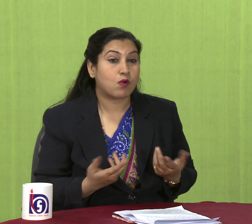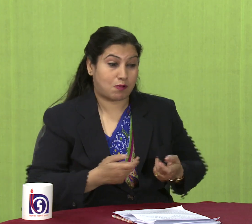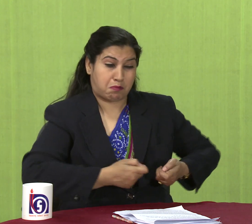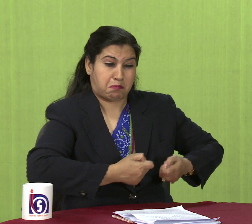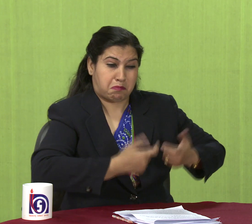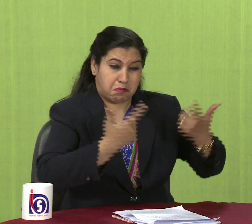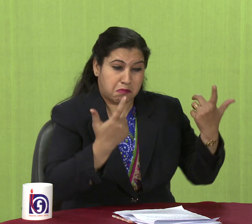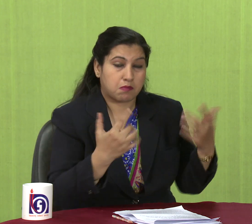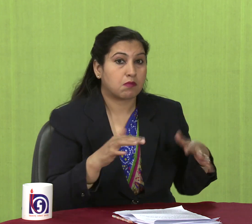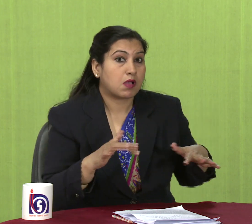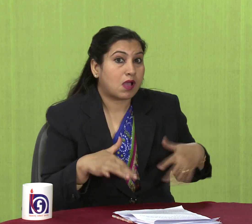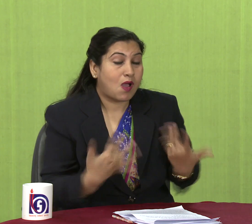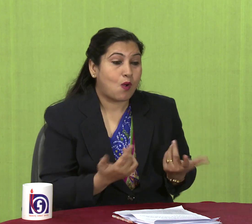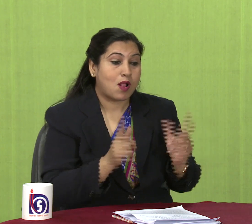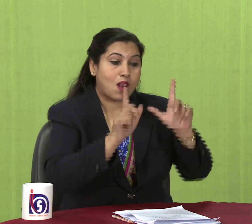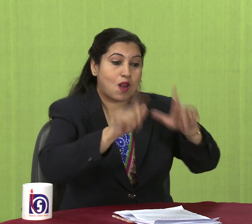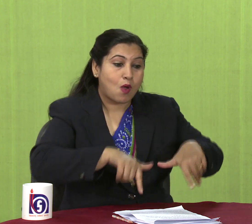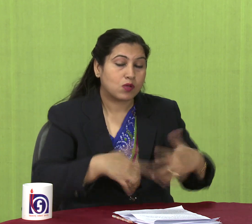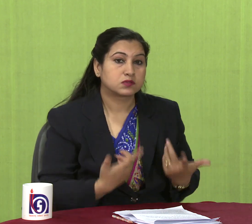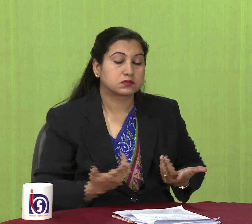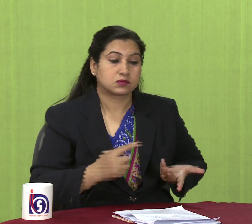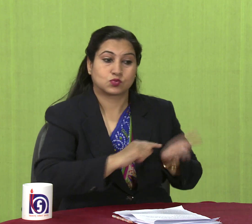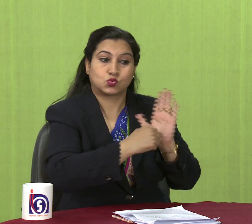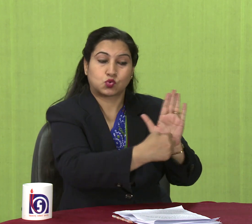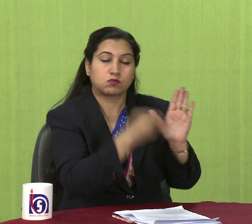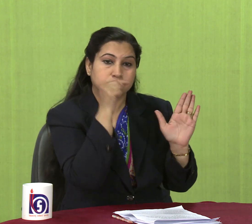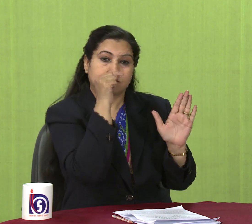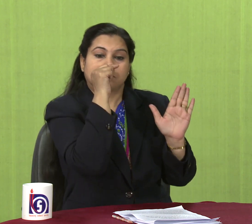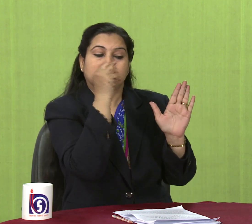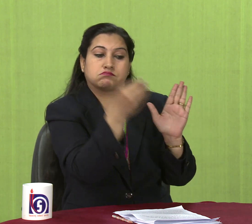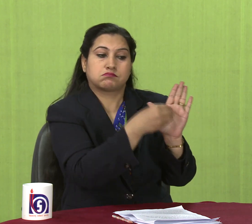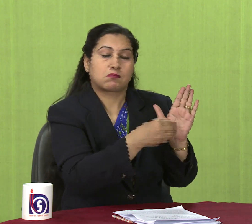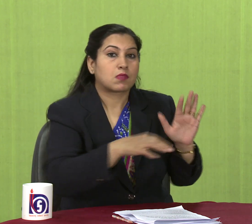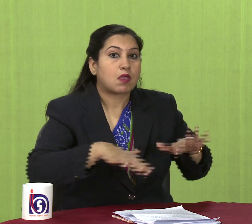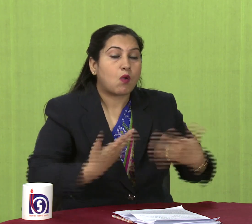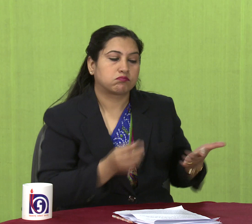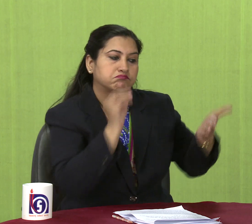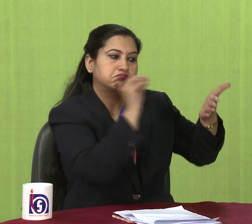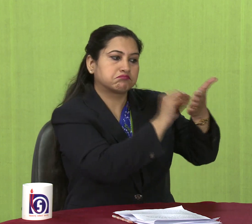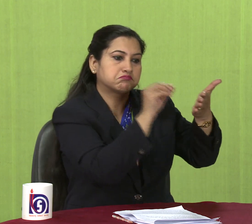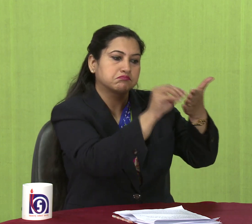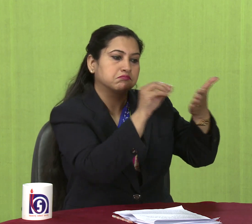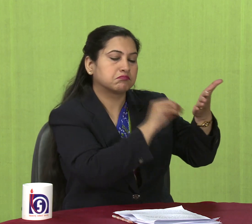को बहुत अच्छे ढंग से व्यक्त किया गया है।